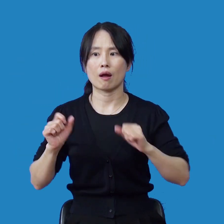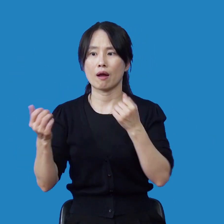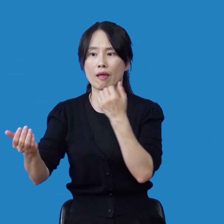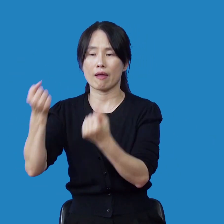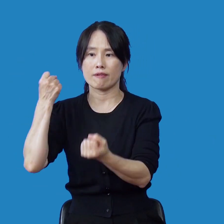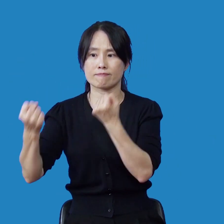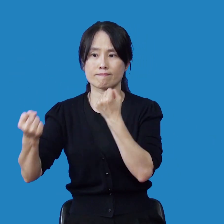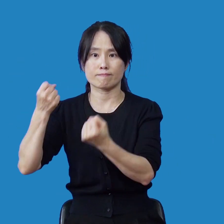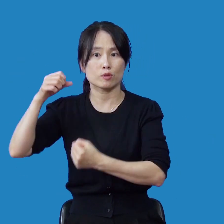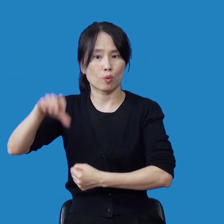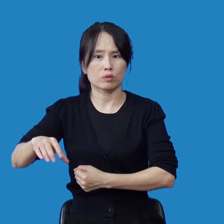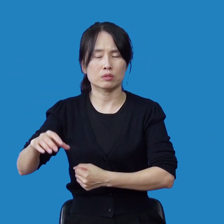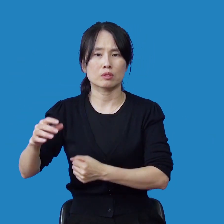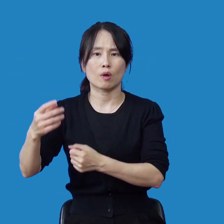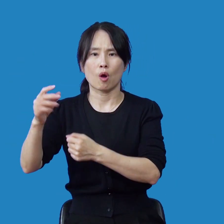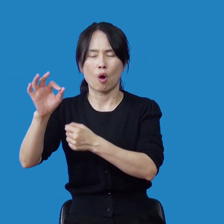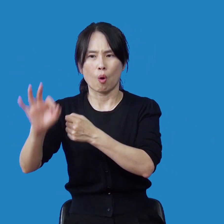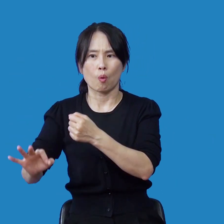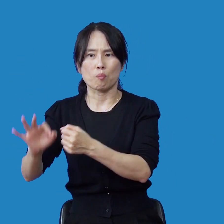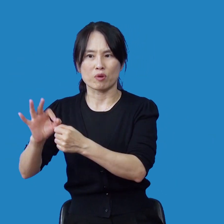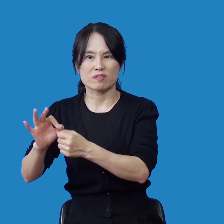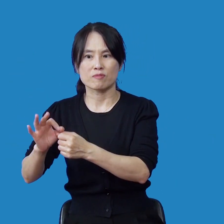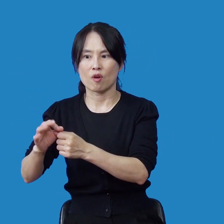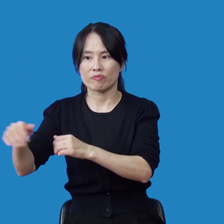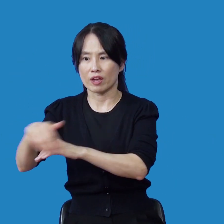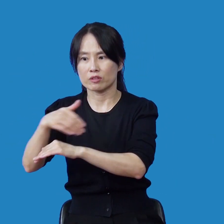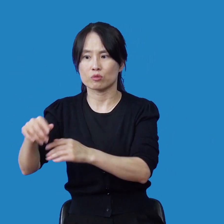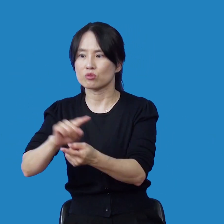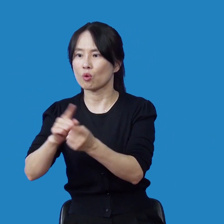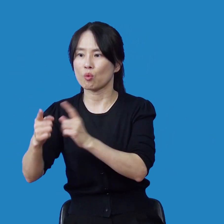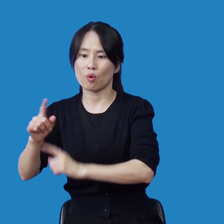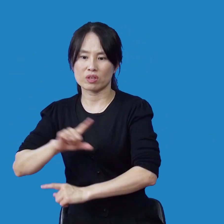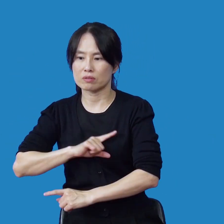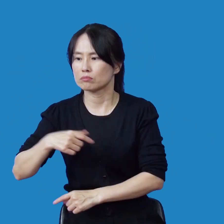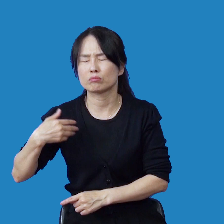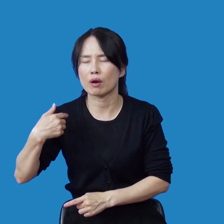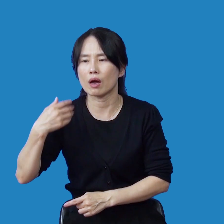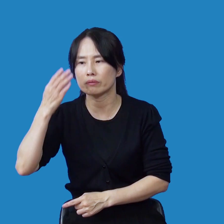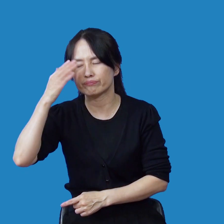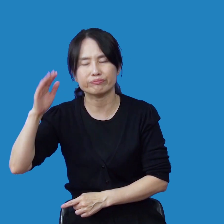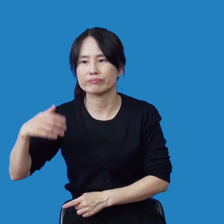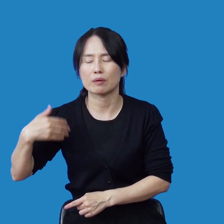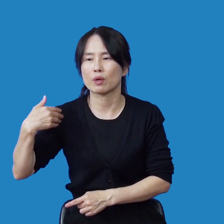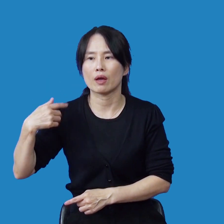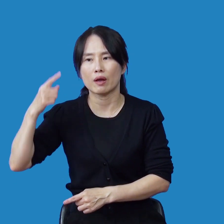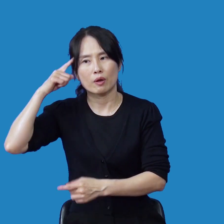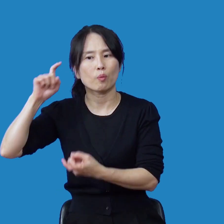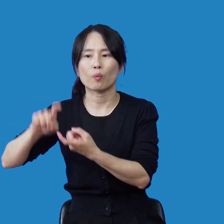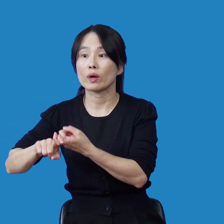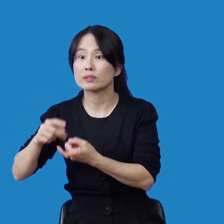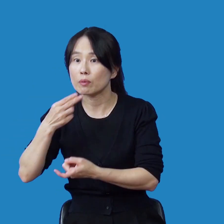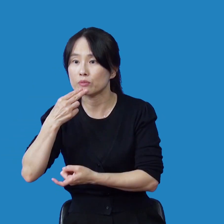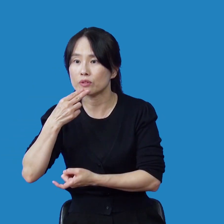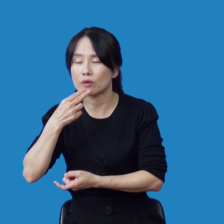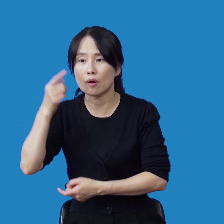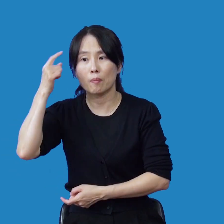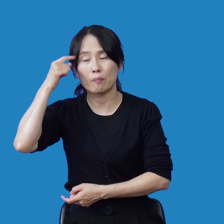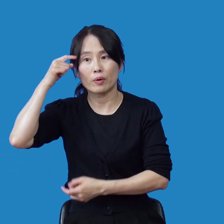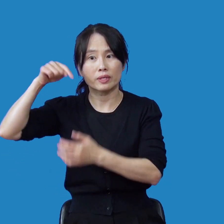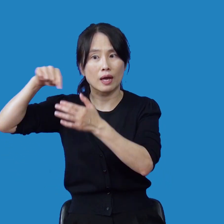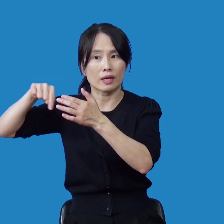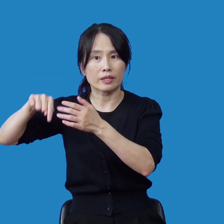헬스장은 몇 년 다녀도 서로 이름을 모릅니다. 서로에 대해서 아무 관심이 없습니다. 머릿속에는